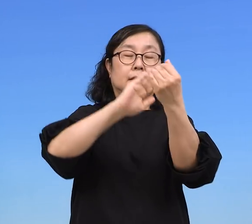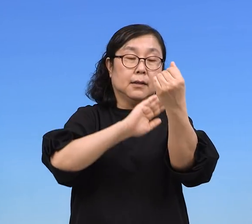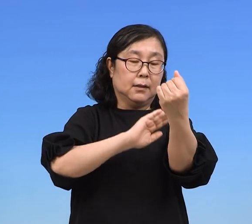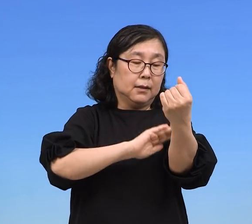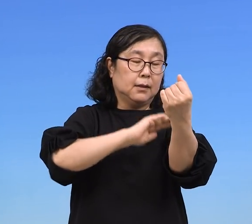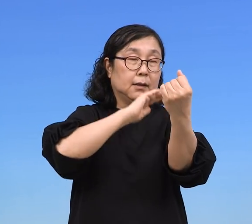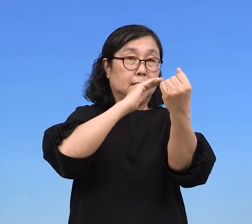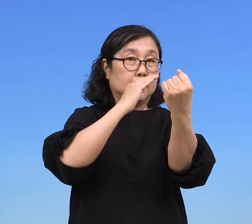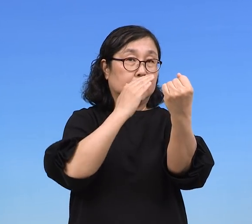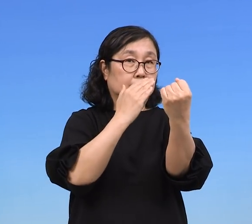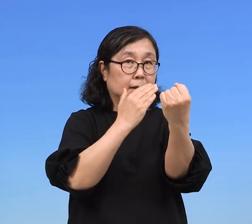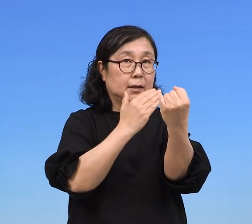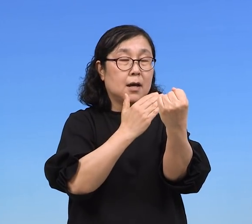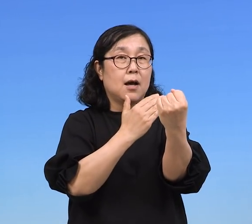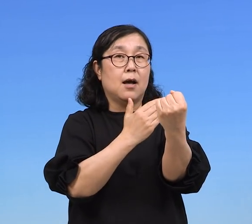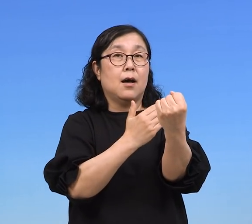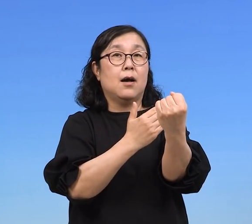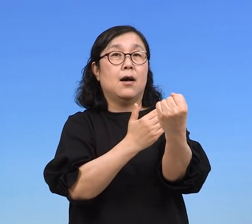십자가의 그 사랑,